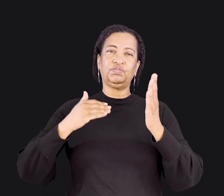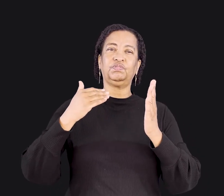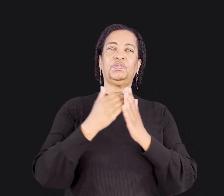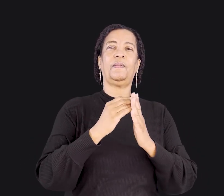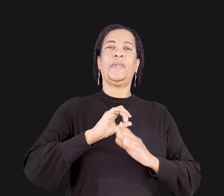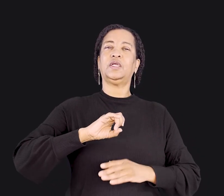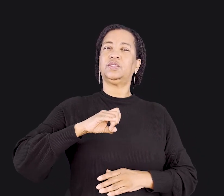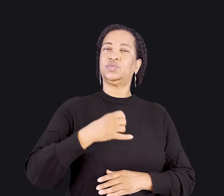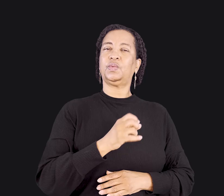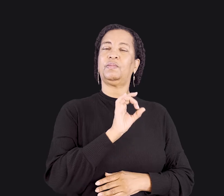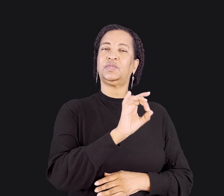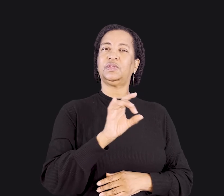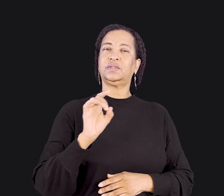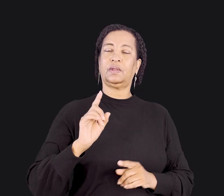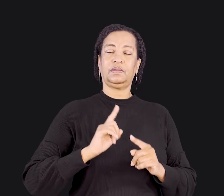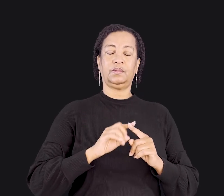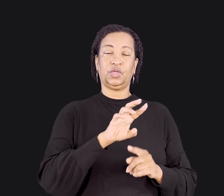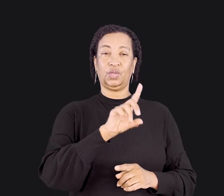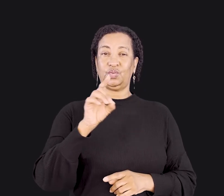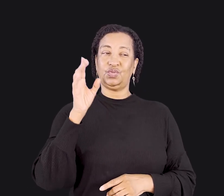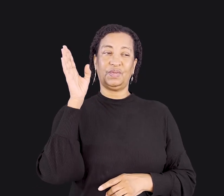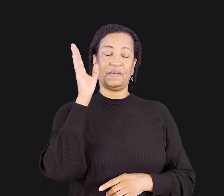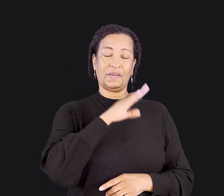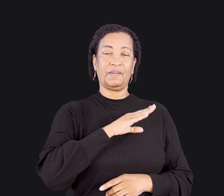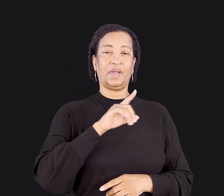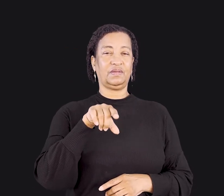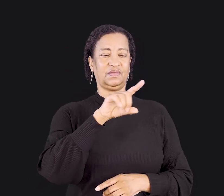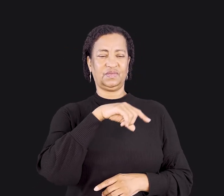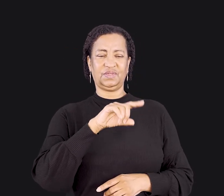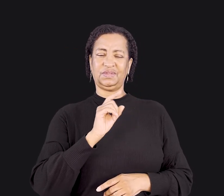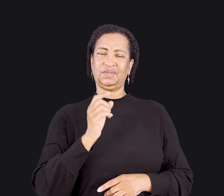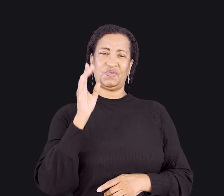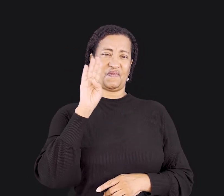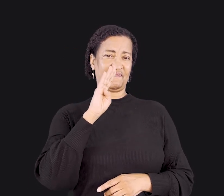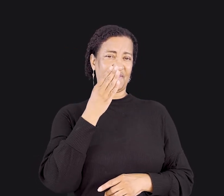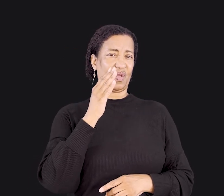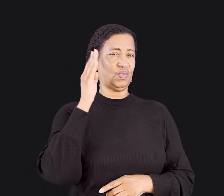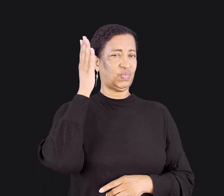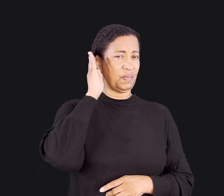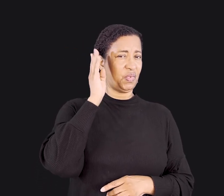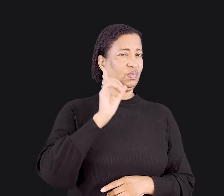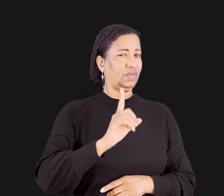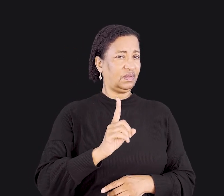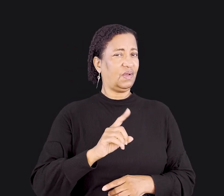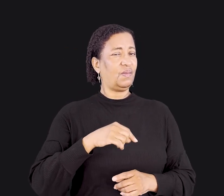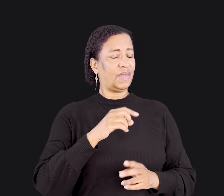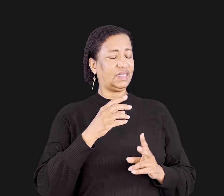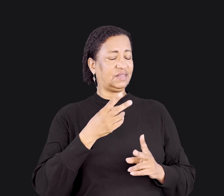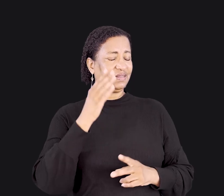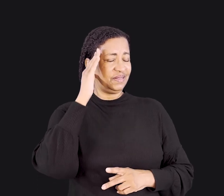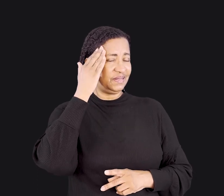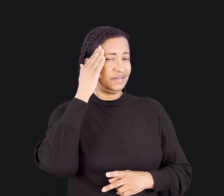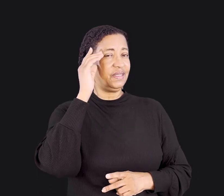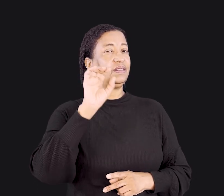oportunidade, porque os dias são maus. Portanto, não sejam insensatos, mas procurem compreender qual é a vontade do